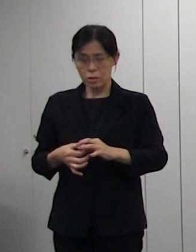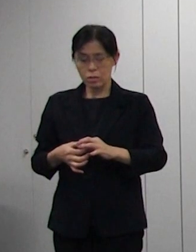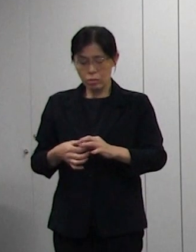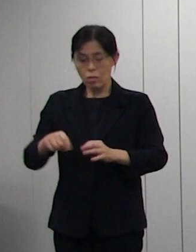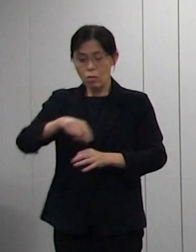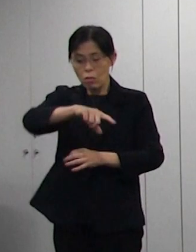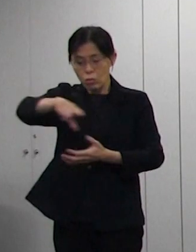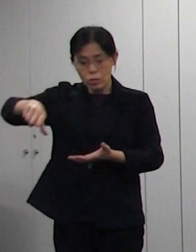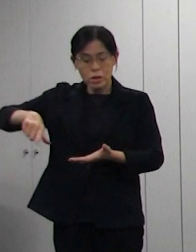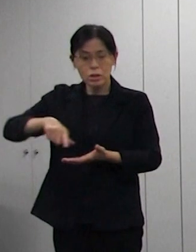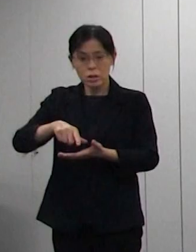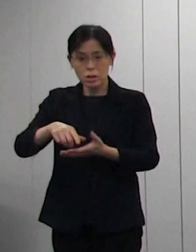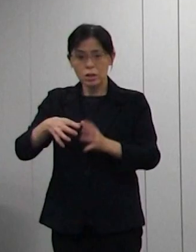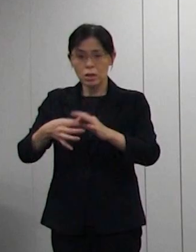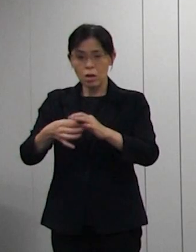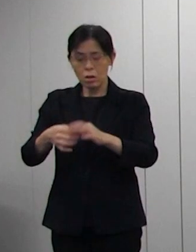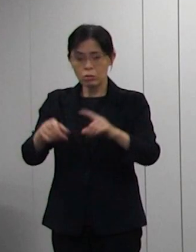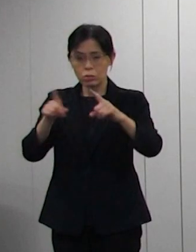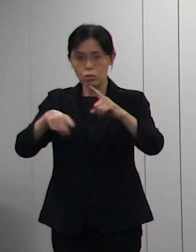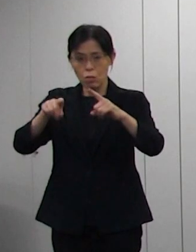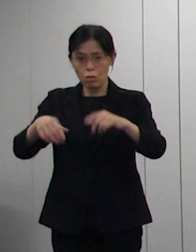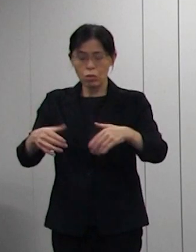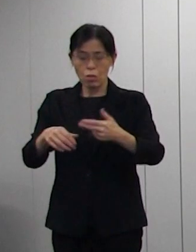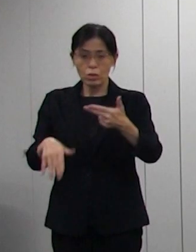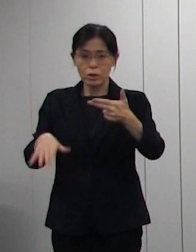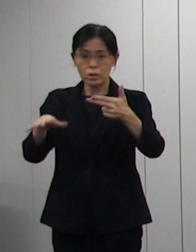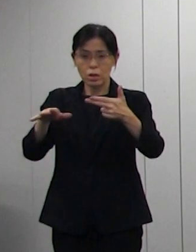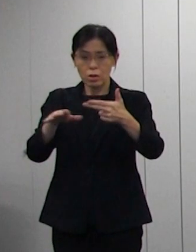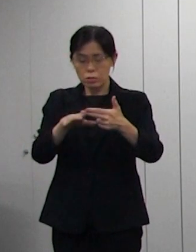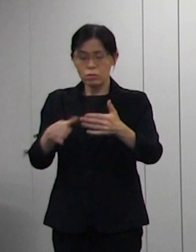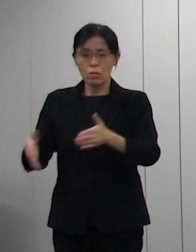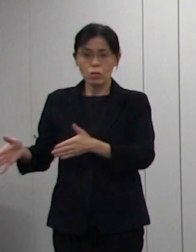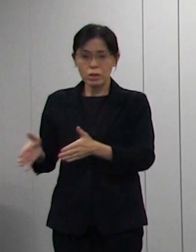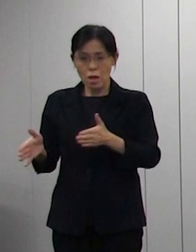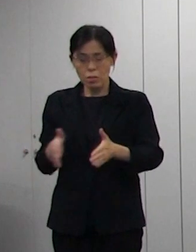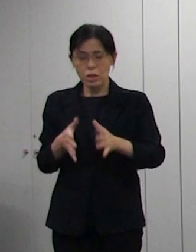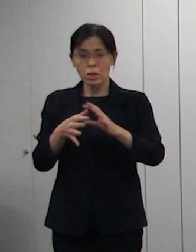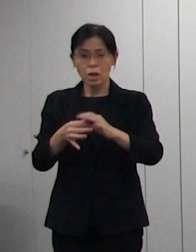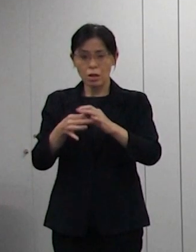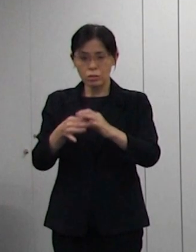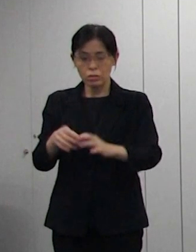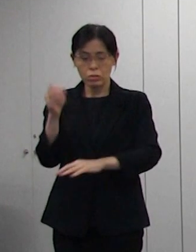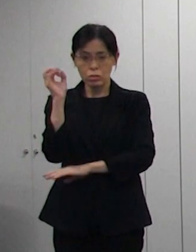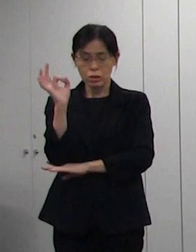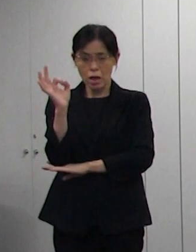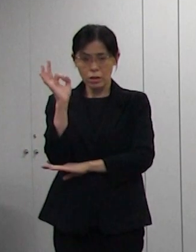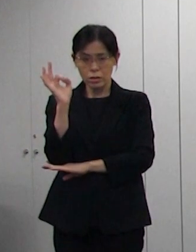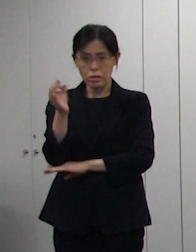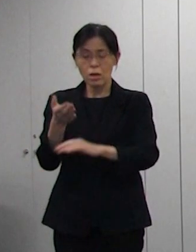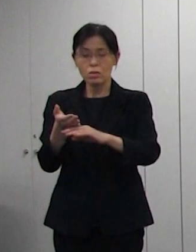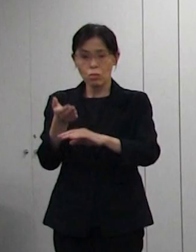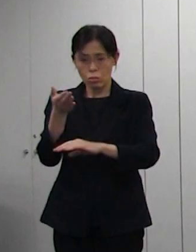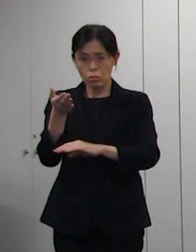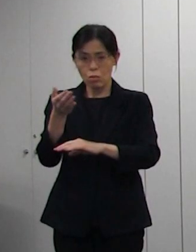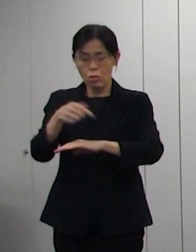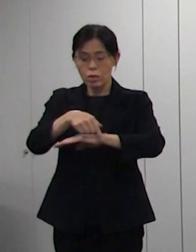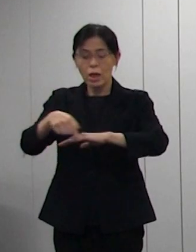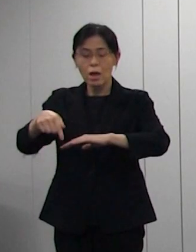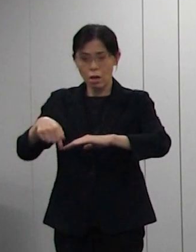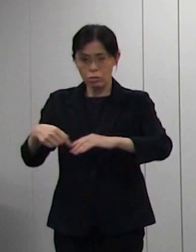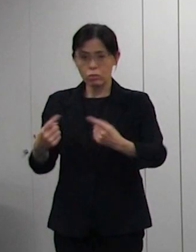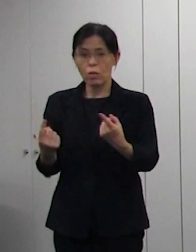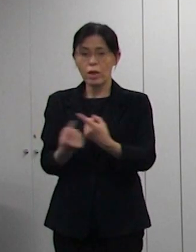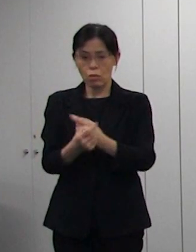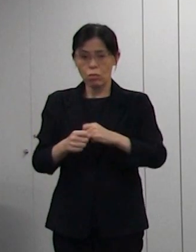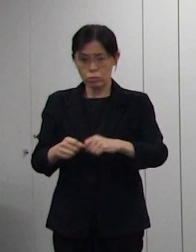地に係る公共的施設の総合的な整備に関する財政上の計画を変更